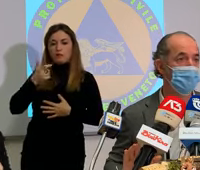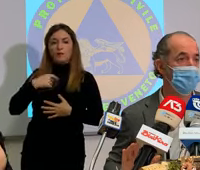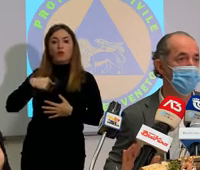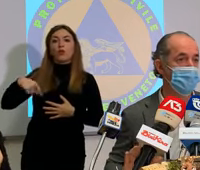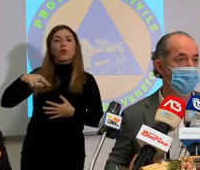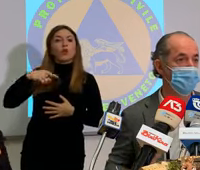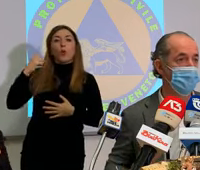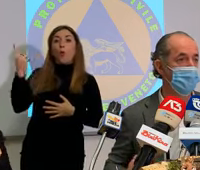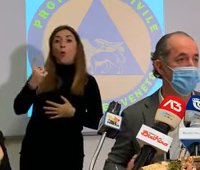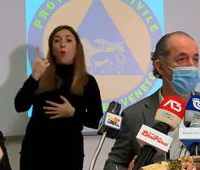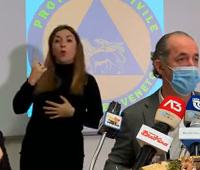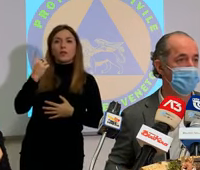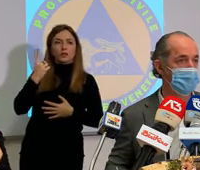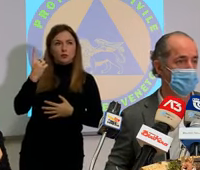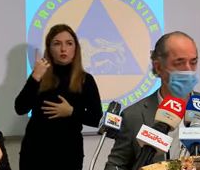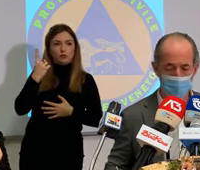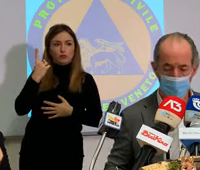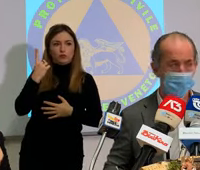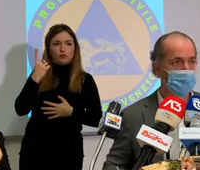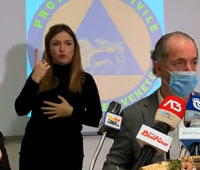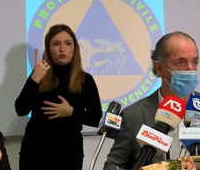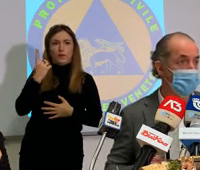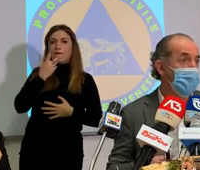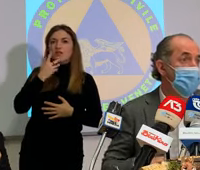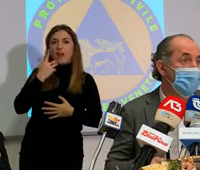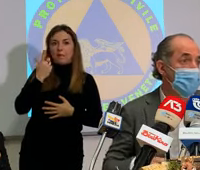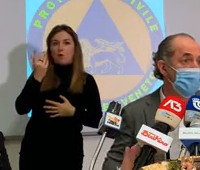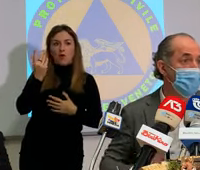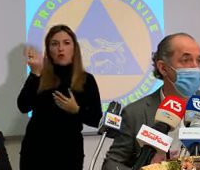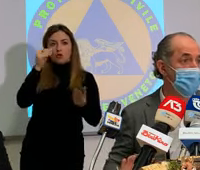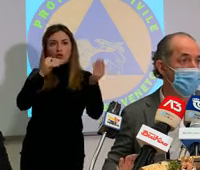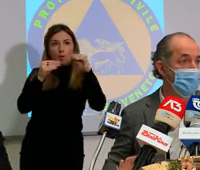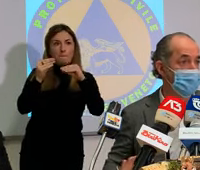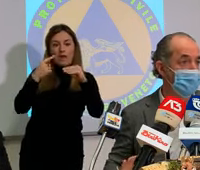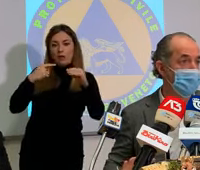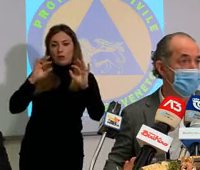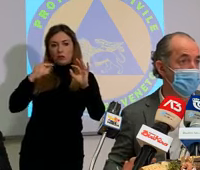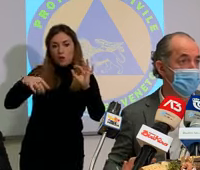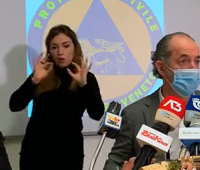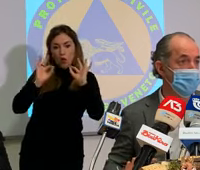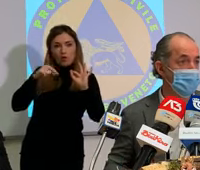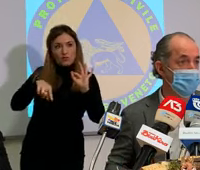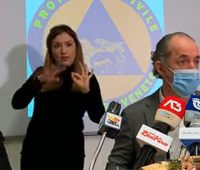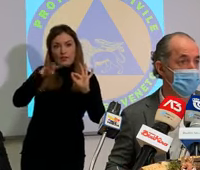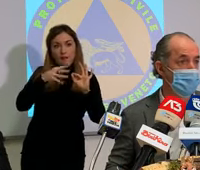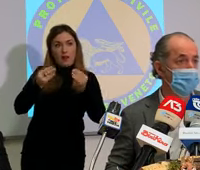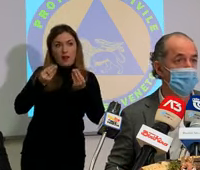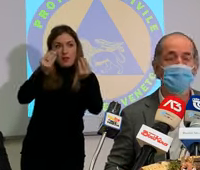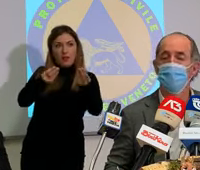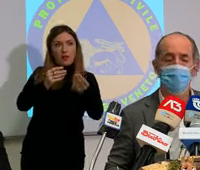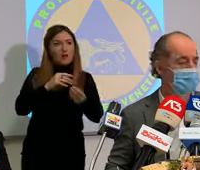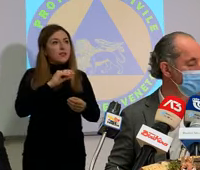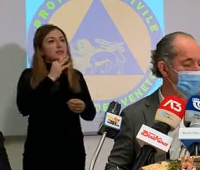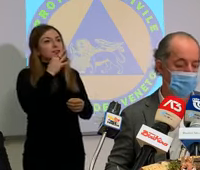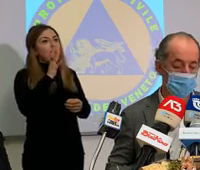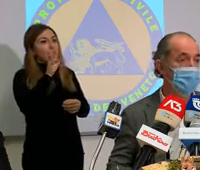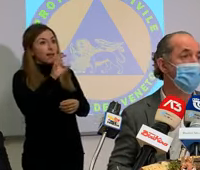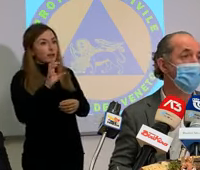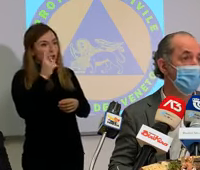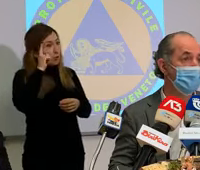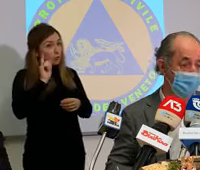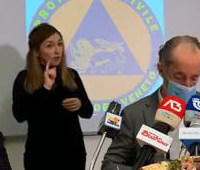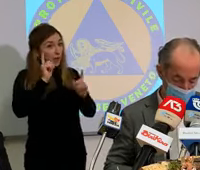lamentano vengono sommati i test cioè quindi noi ce l'abbiamo così per questo ve lo diamo così quindi non sappiamo le altre regioni dentro cosa